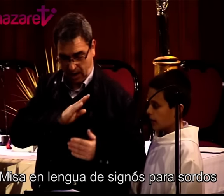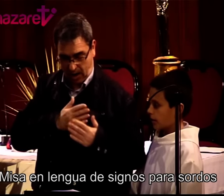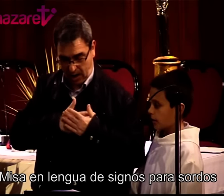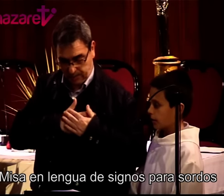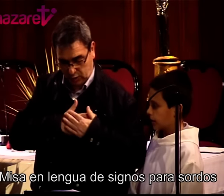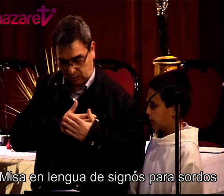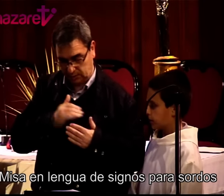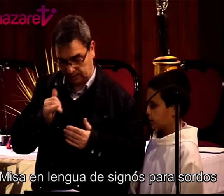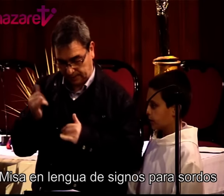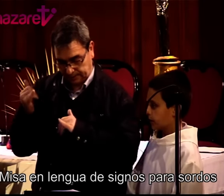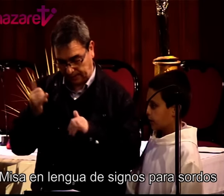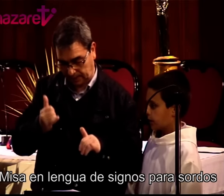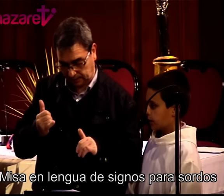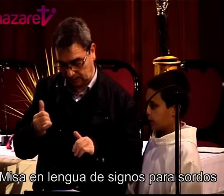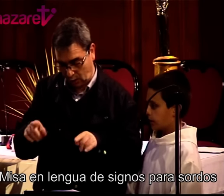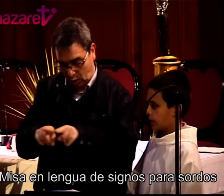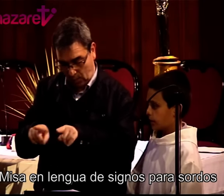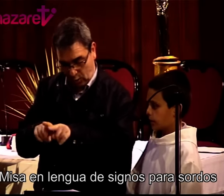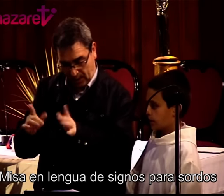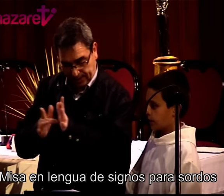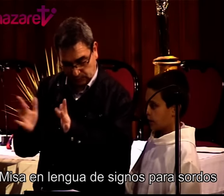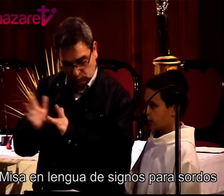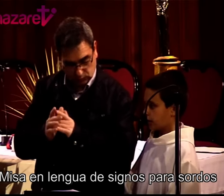entrega como Jesús.